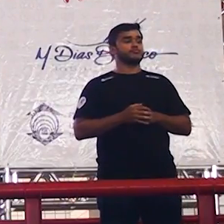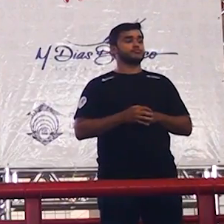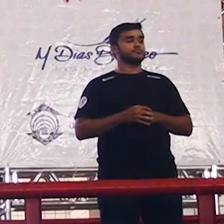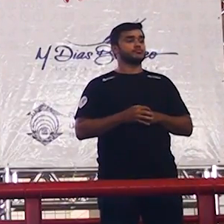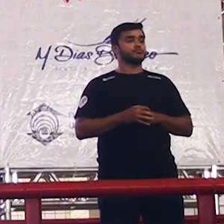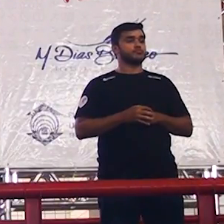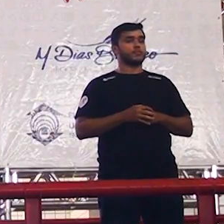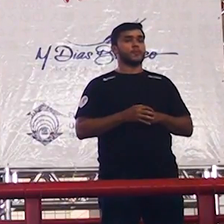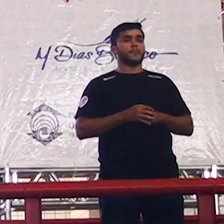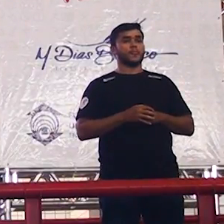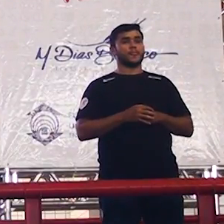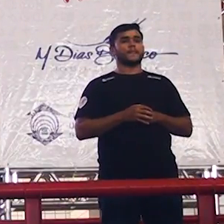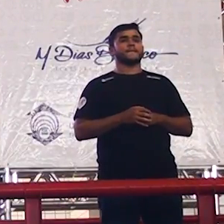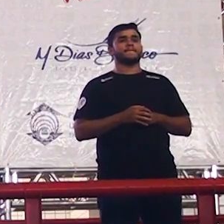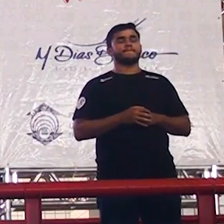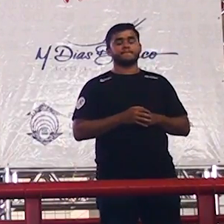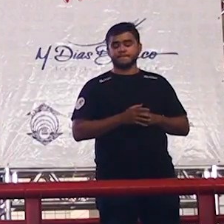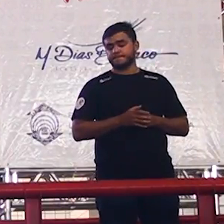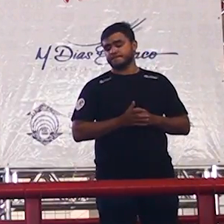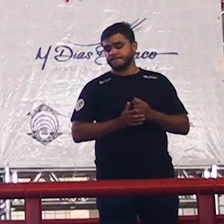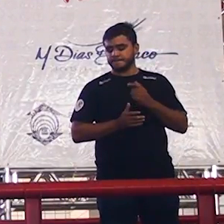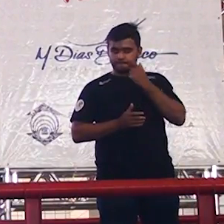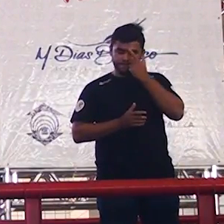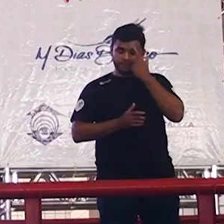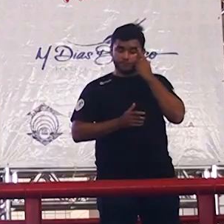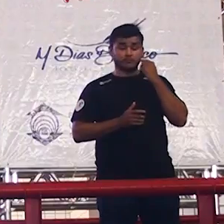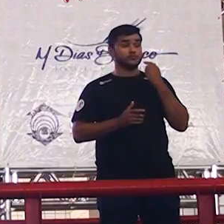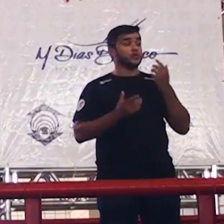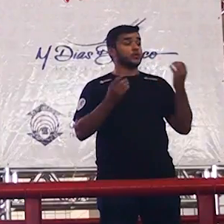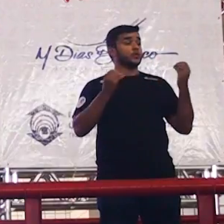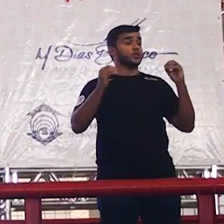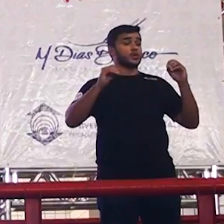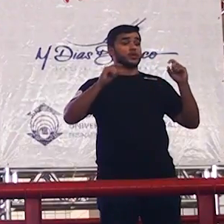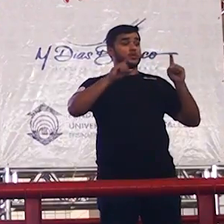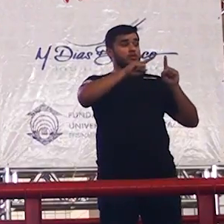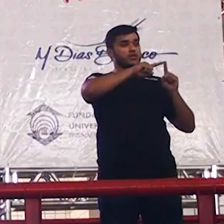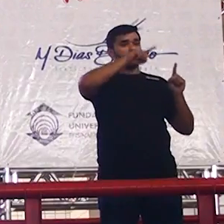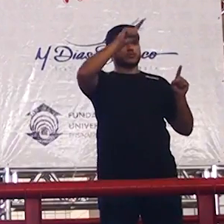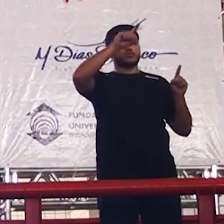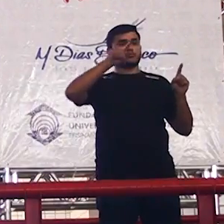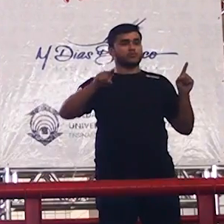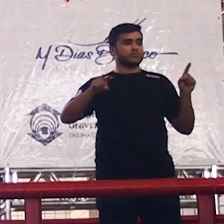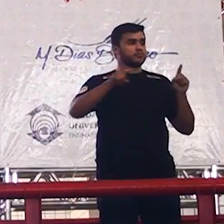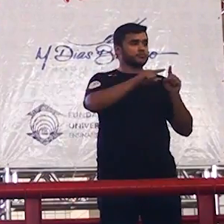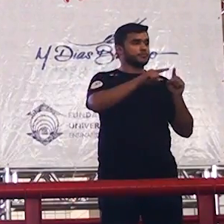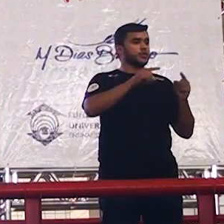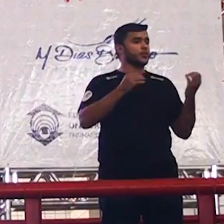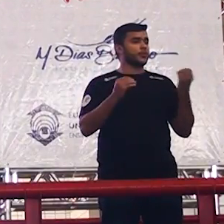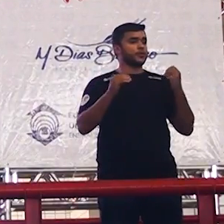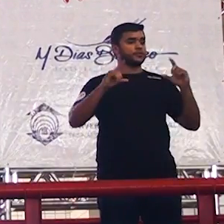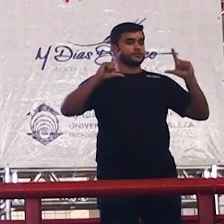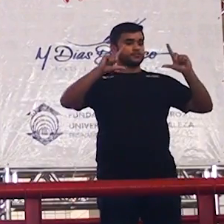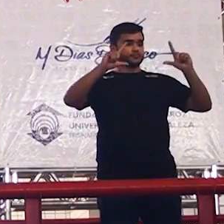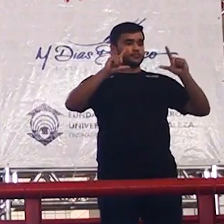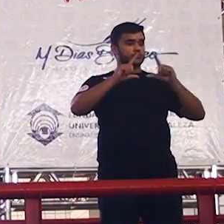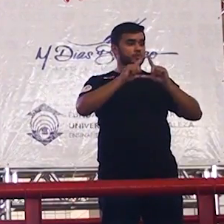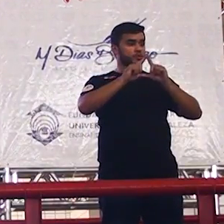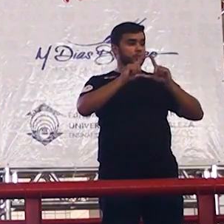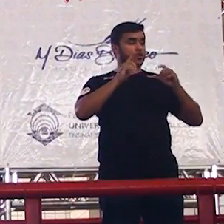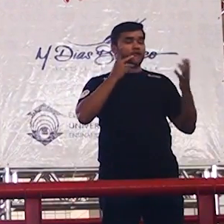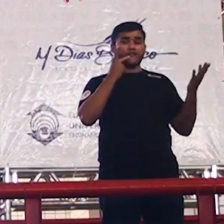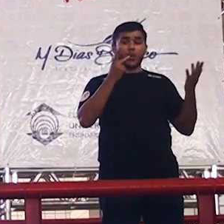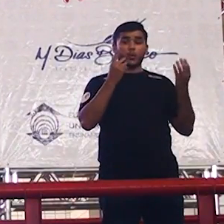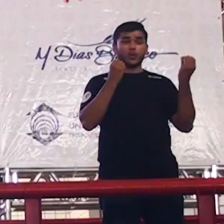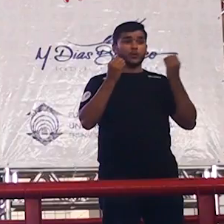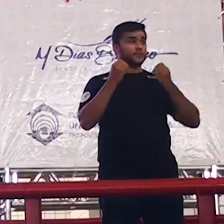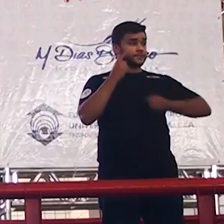Outra área importante. Área geral de um triângulo. Nós temos a área do